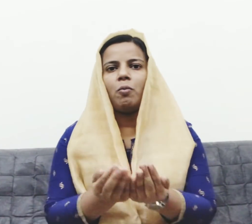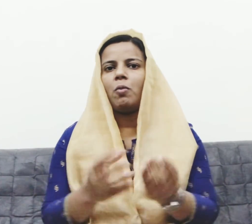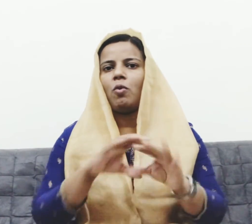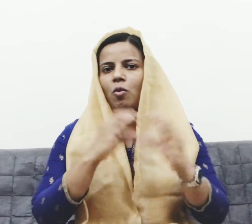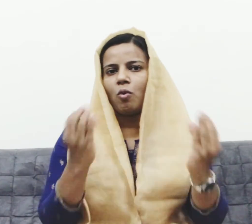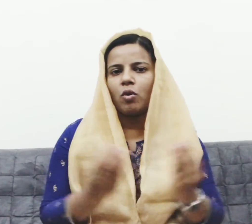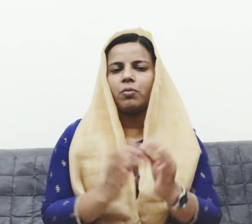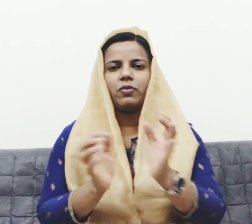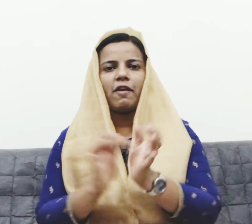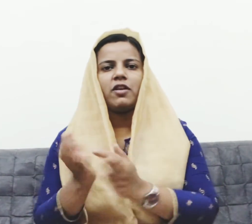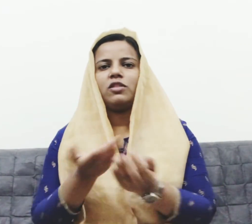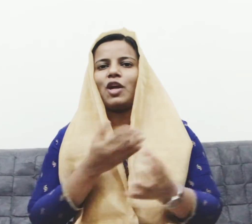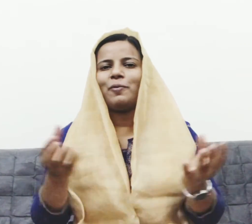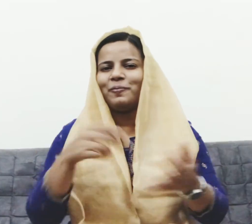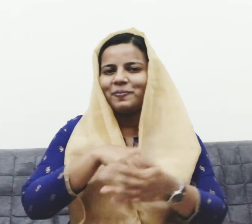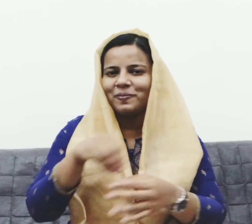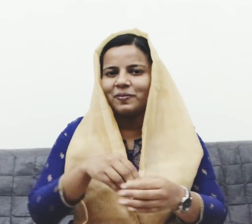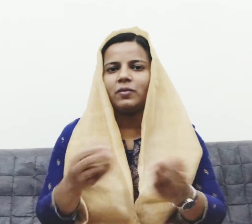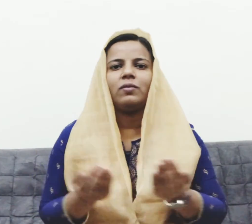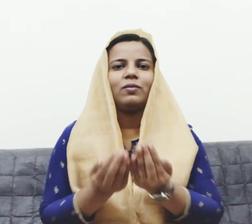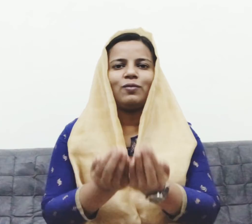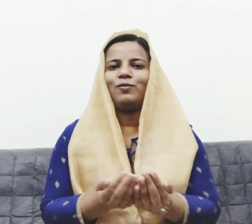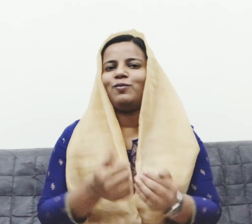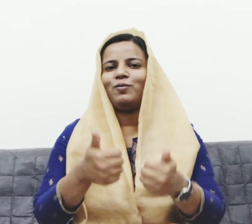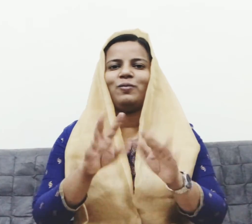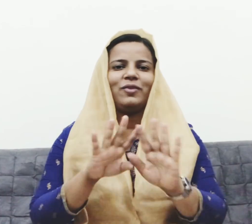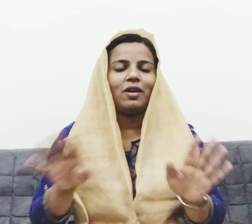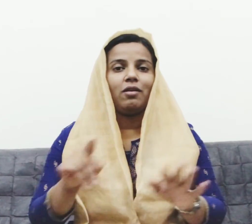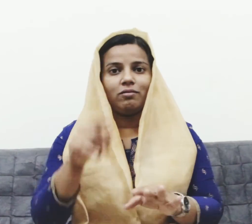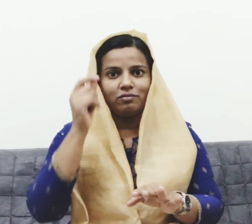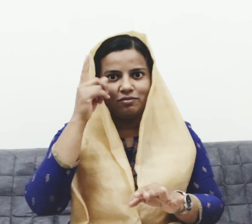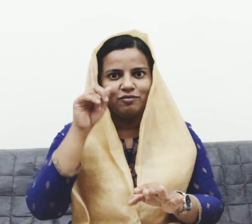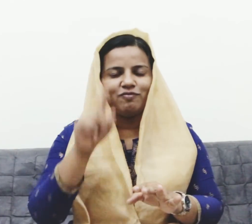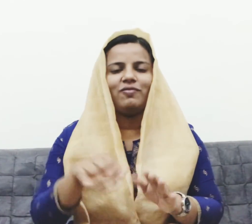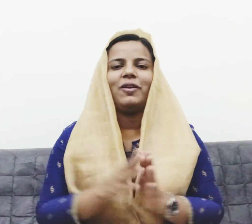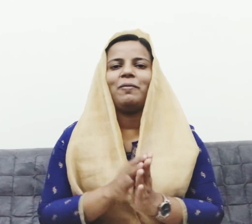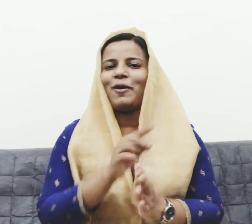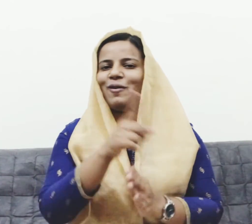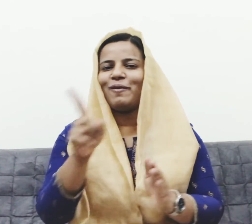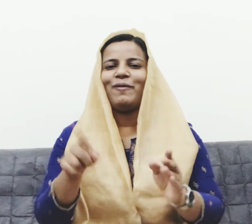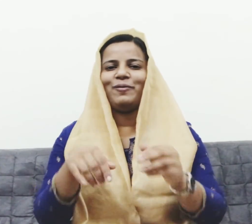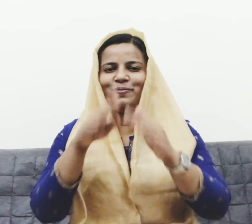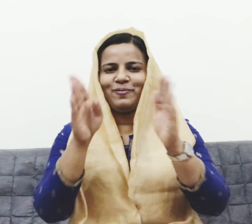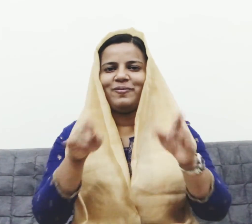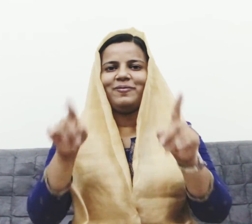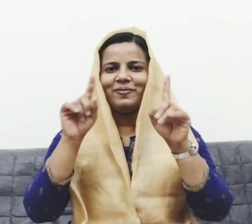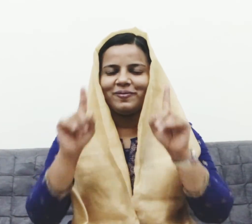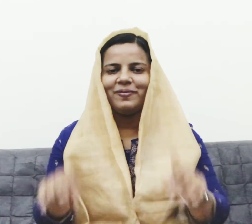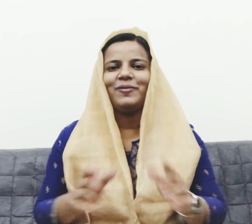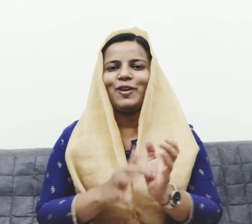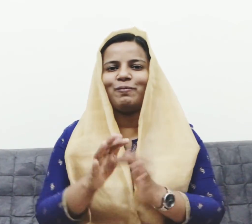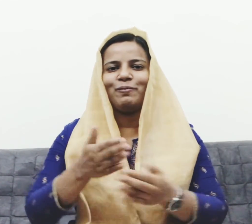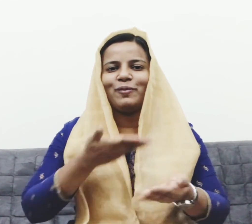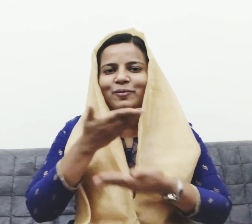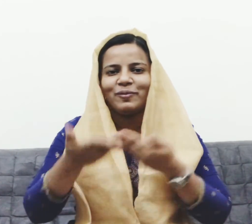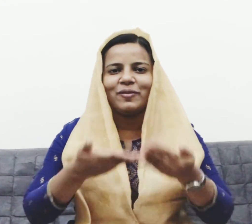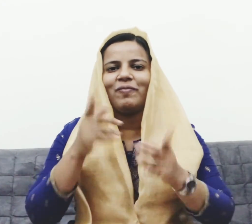നമുക്ക് കൊണ്ടുപോകാൻ പറ്റത്തില്ല, മിക്സ് ചെയ്ത് കൊണ്ടുപോകാൻ പറ്റത്തില്ല. അതുകൊണ്ട് ബി കെയർഫുൾ കേട്ടോ. കർത്താവ് നിങ്ങളെ അതിനായിട്ട് ഒരുക്കട്ടെ. പരിശുദ്ധാത്മാവ് നിങ്ങളെ ഗൈഡ് ചെയ്തിട്ട്